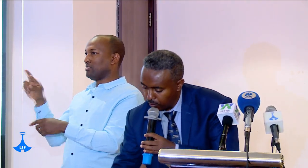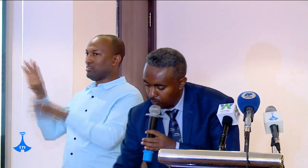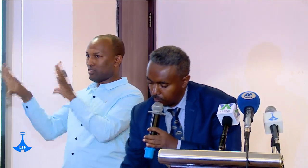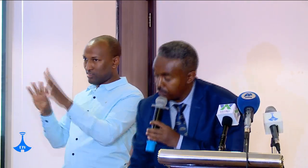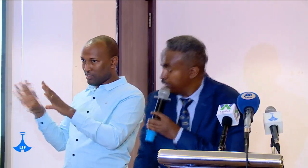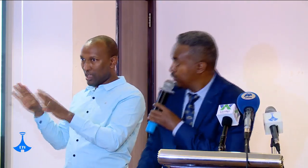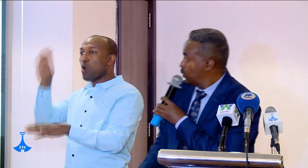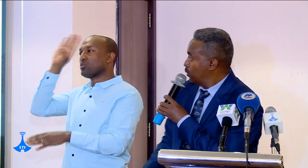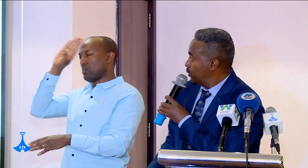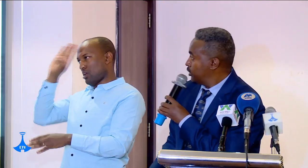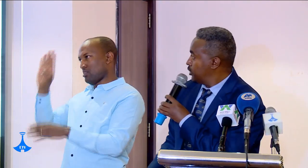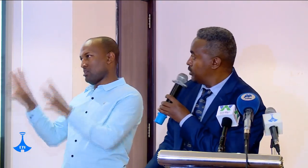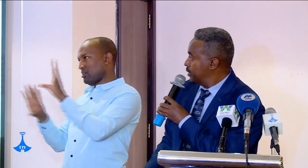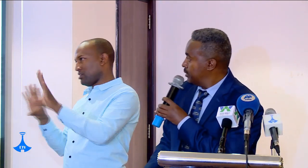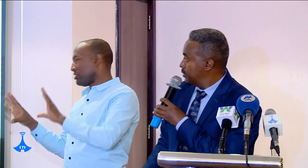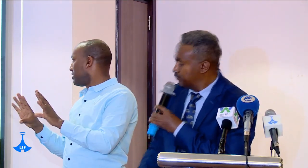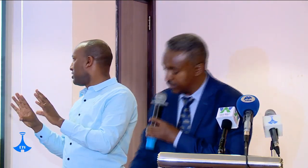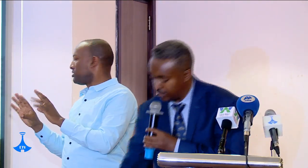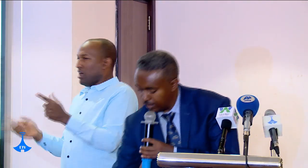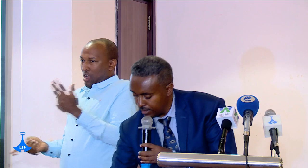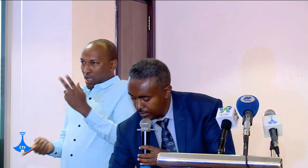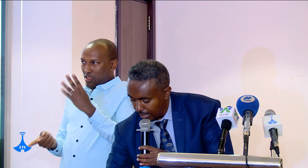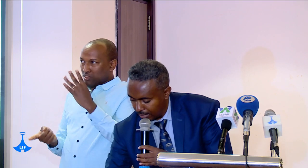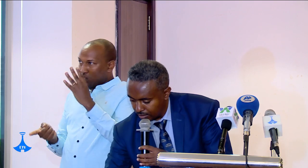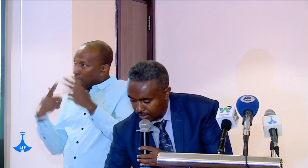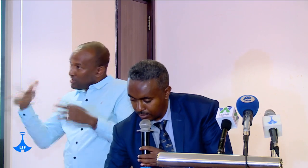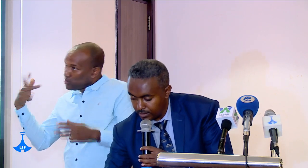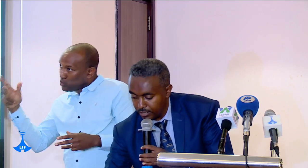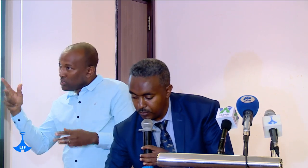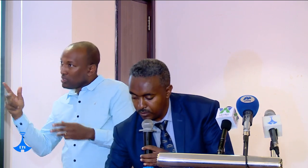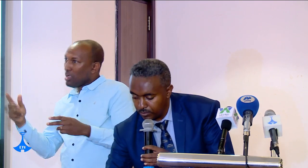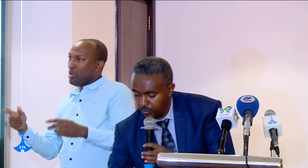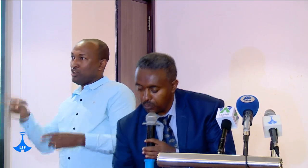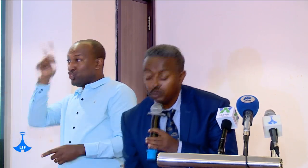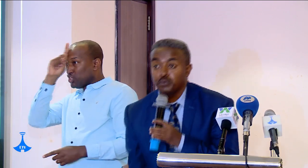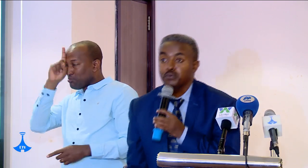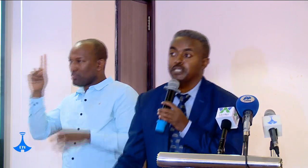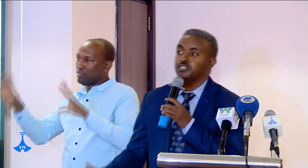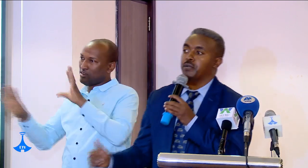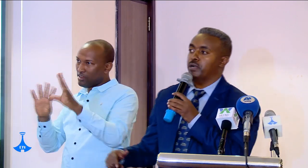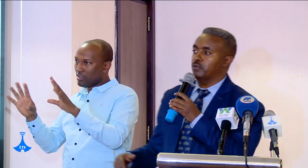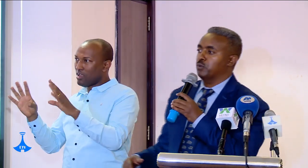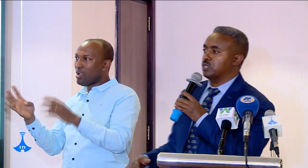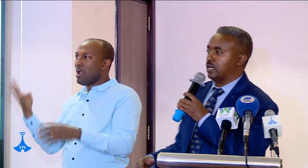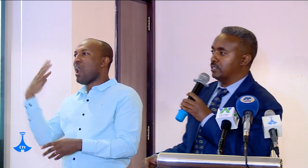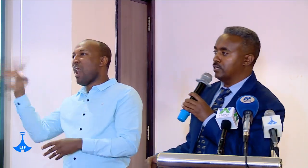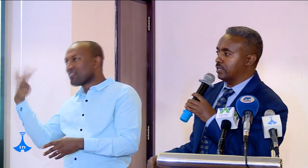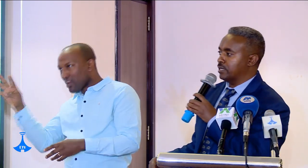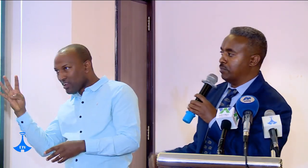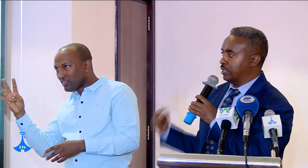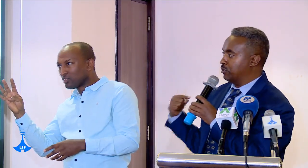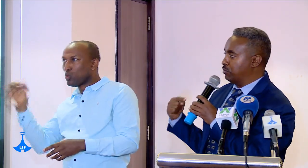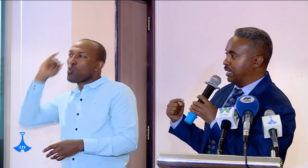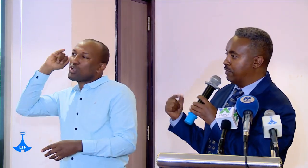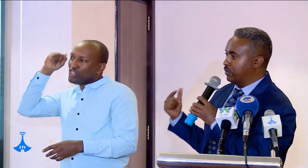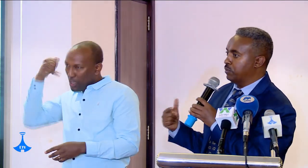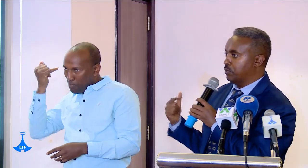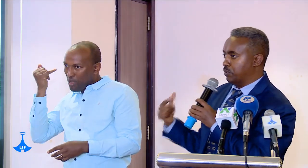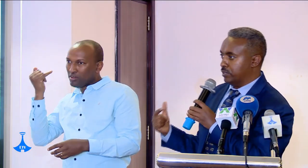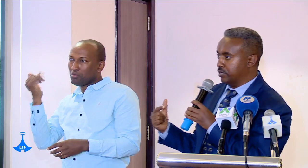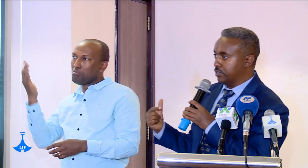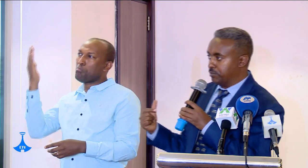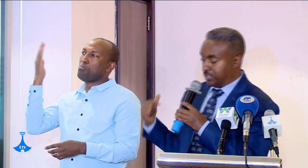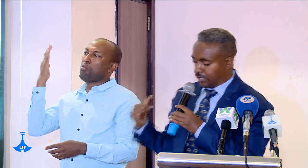13ኛው ደግሞ ተመልሶ ወደ ጀርመን መጣ። 14ኛው ደግሞ ወደ ጃፓን ኦሳካ ተደረገ ማለት ነው።